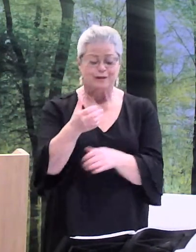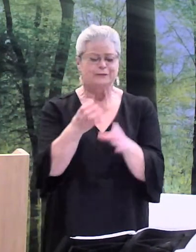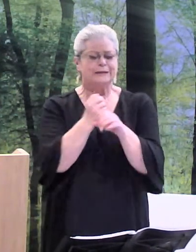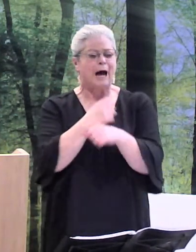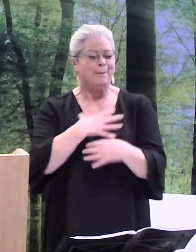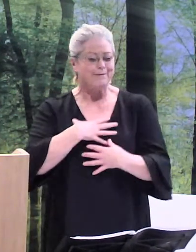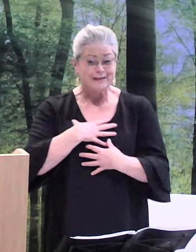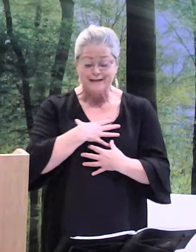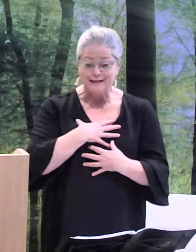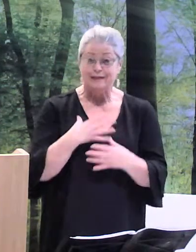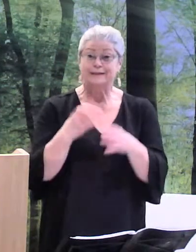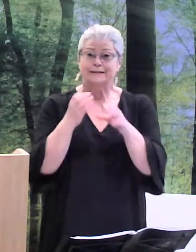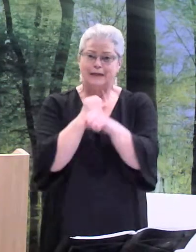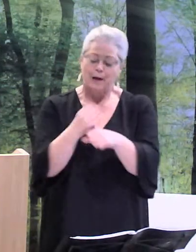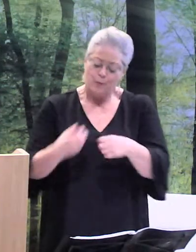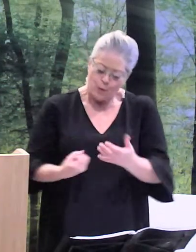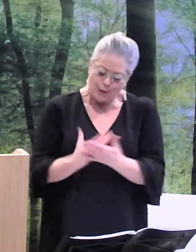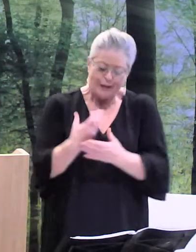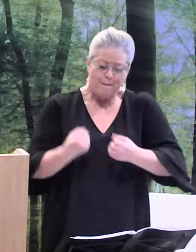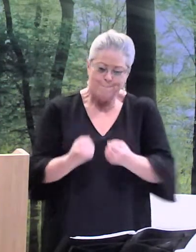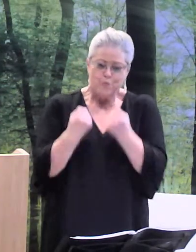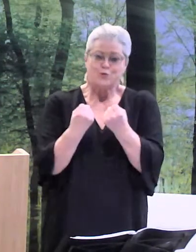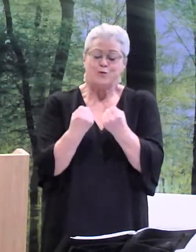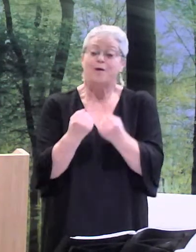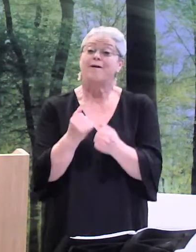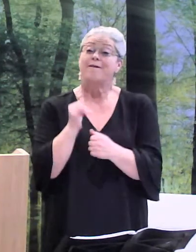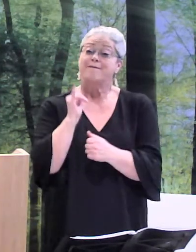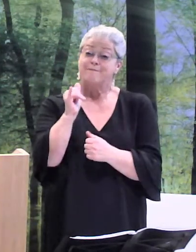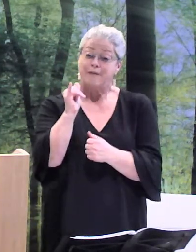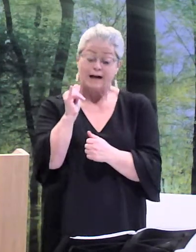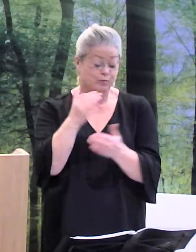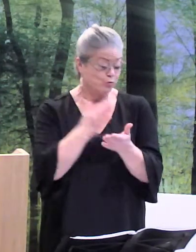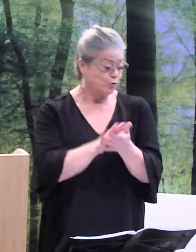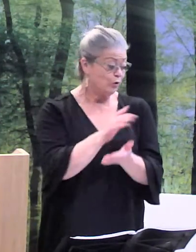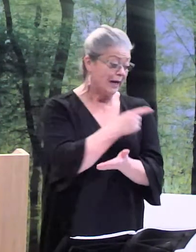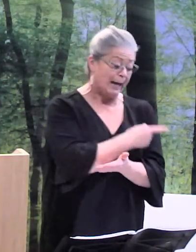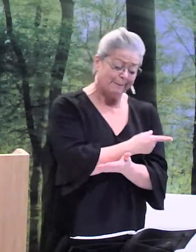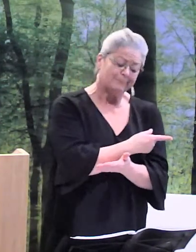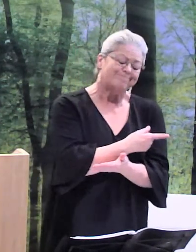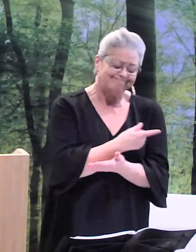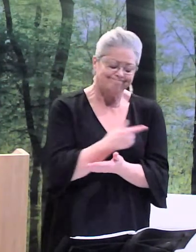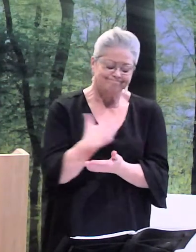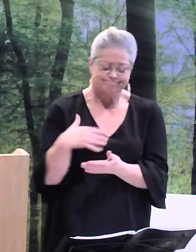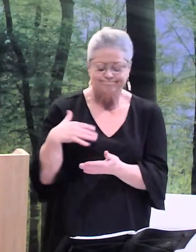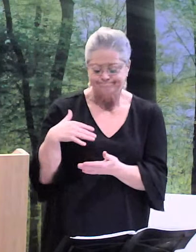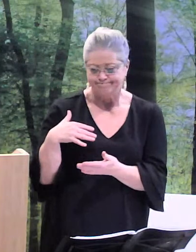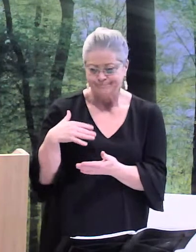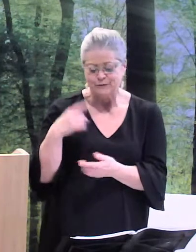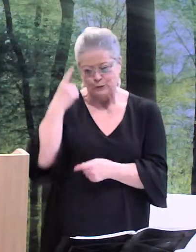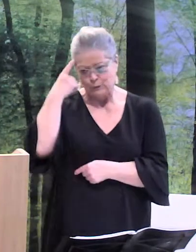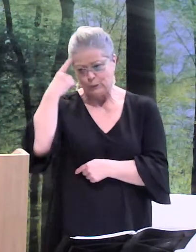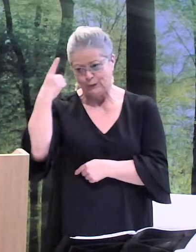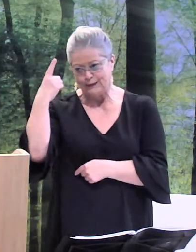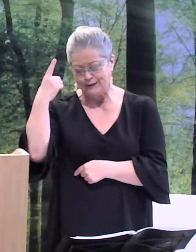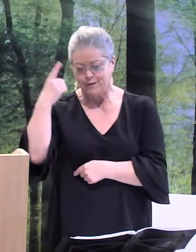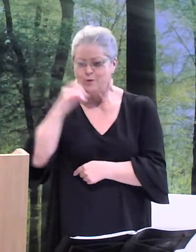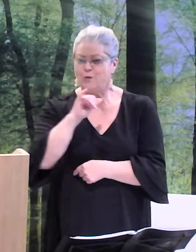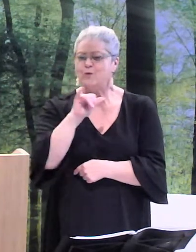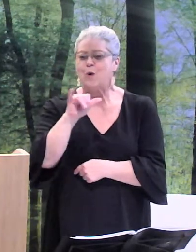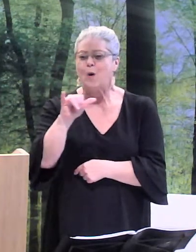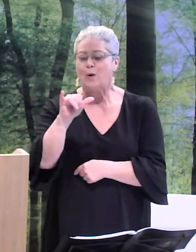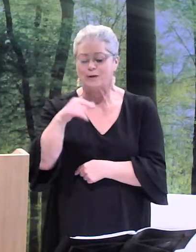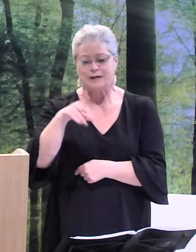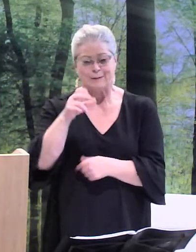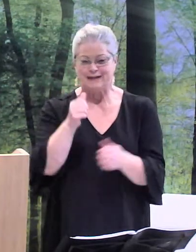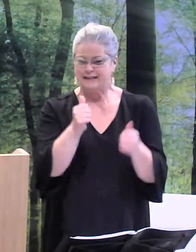verdriet en samen weermoed. Nu verder zonder hem, dat doet pijn, te weten dat nooit